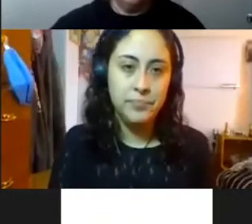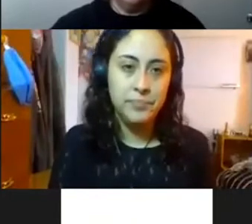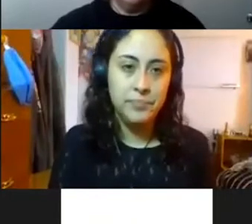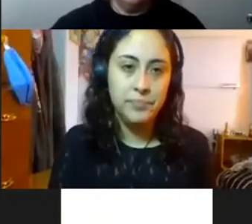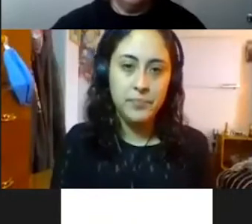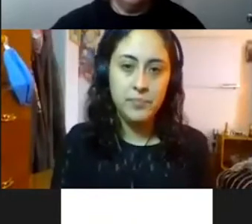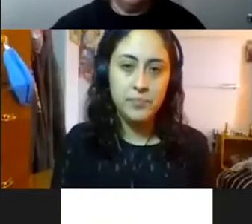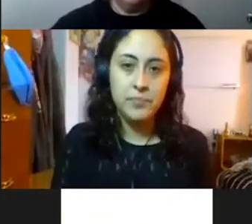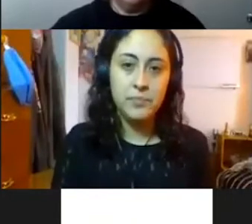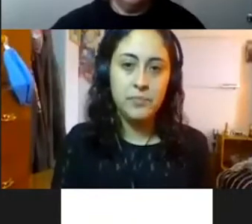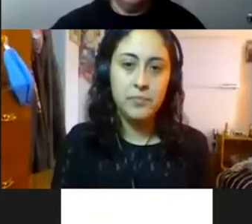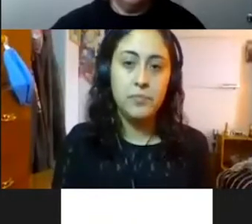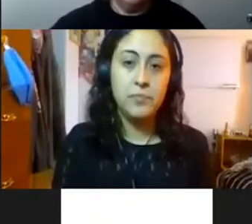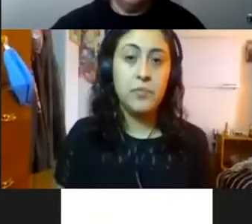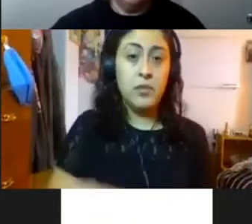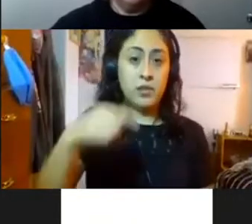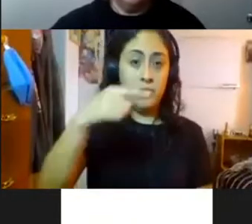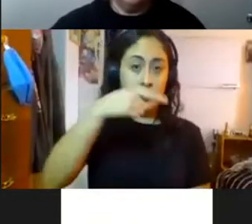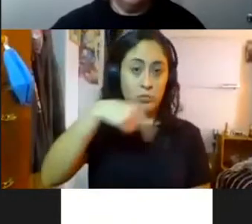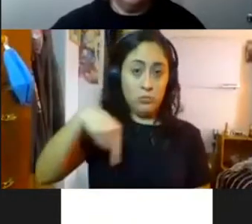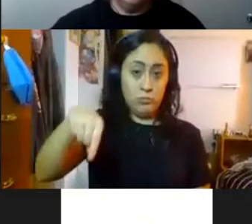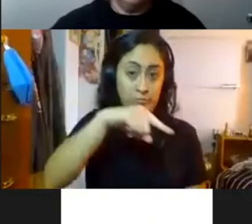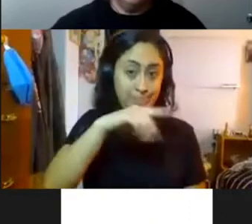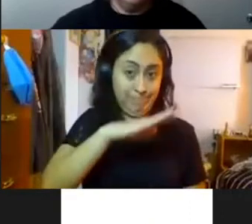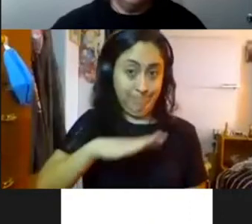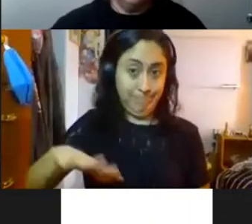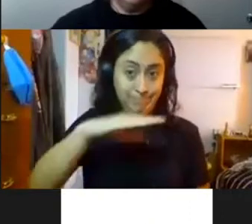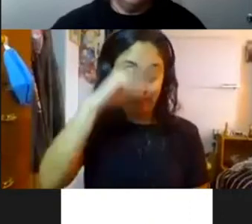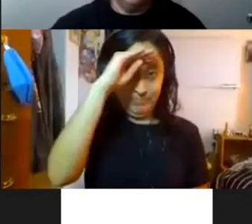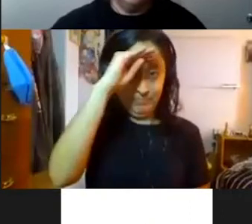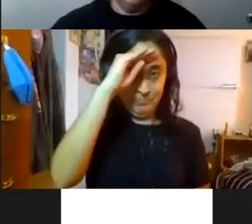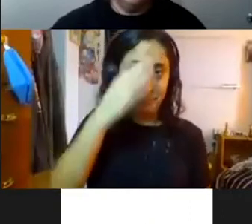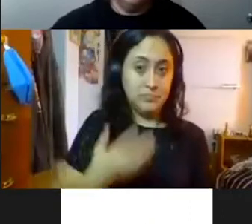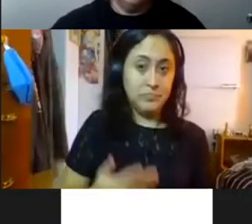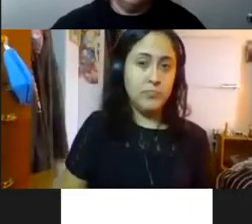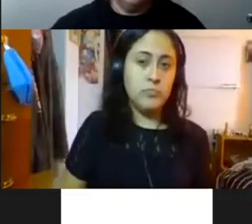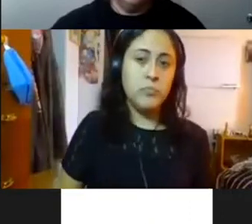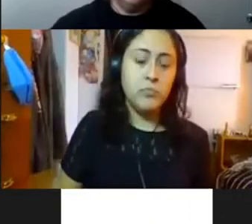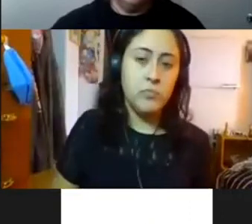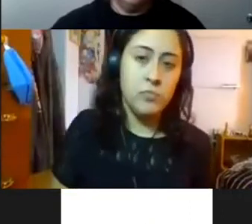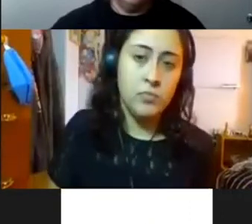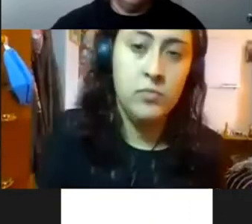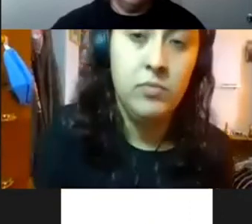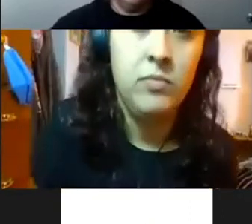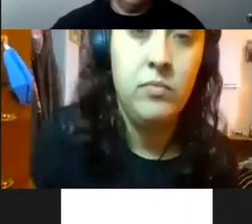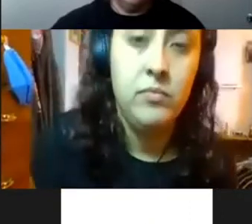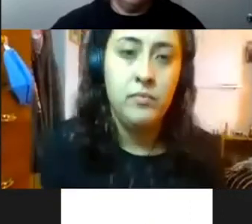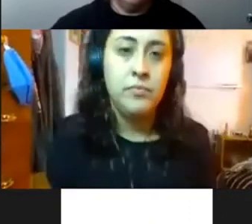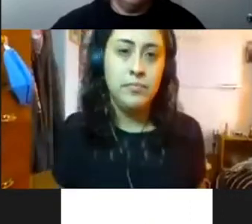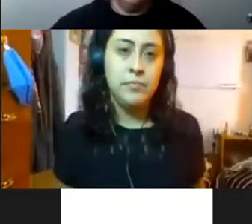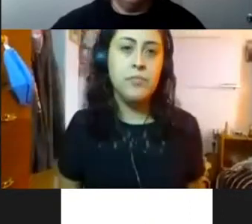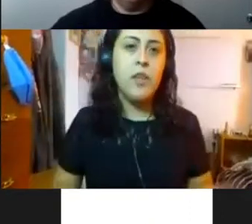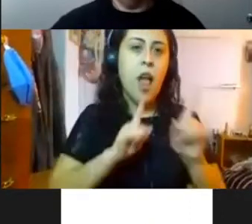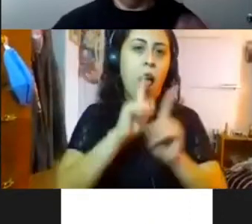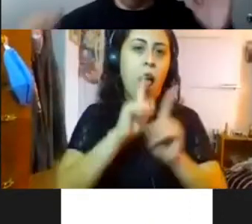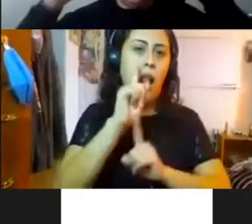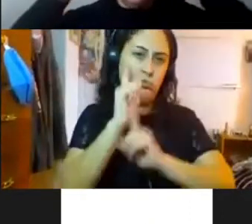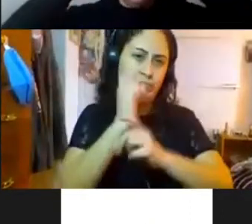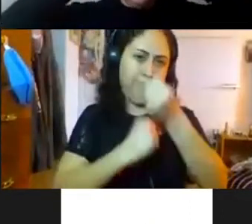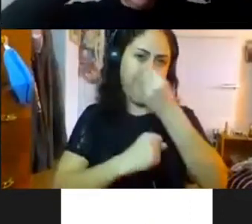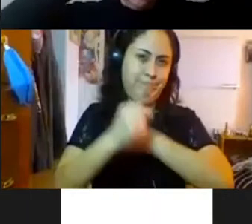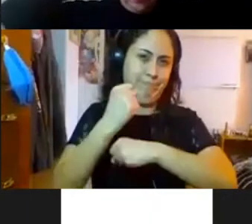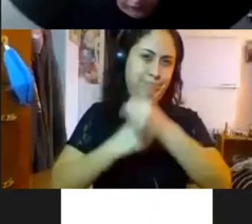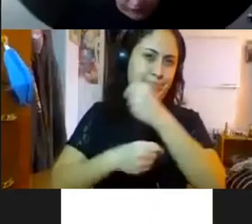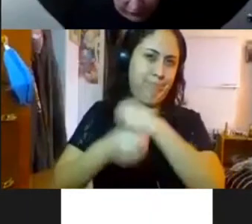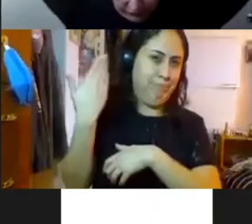En nuestro caso, puedo comentar que hace ya algunos años se están tomando